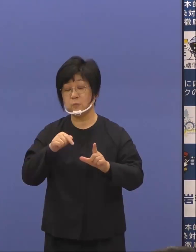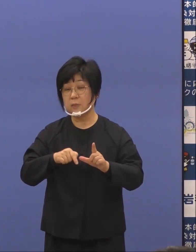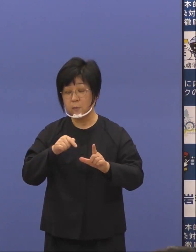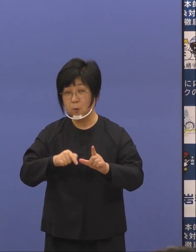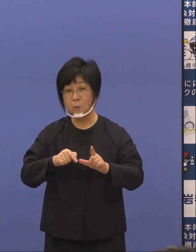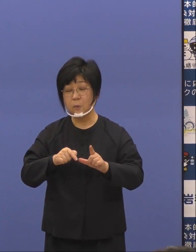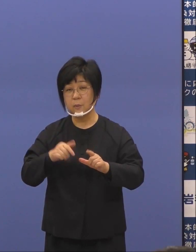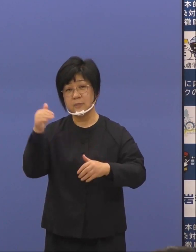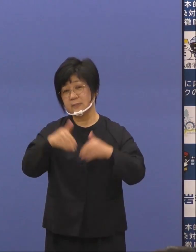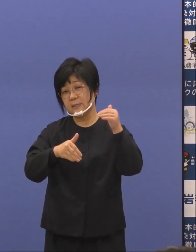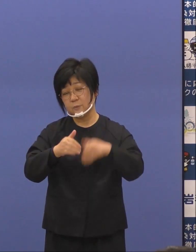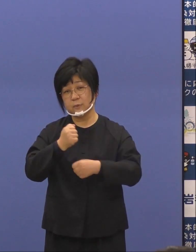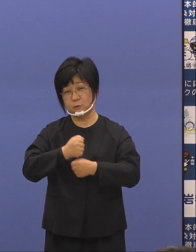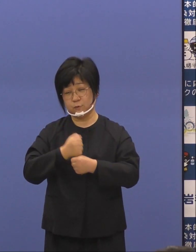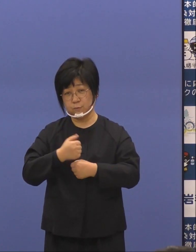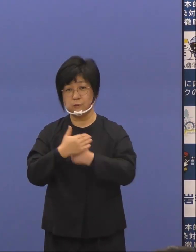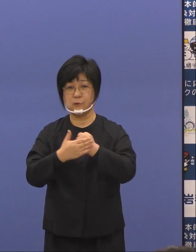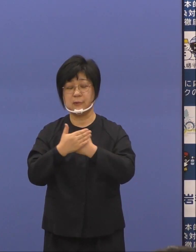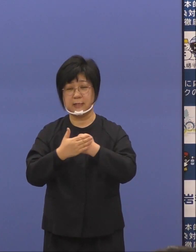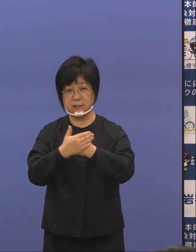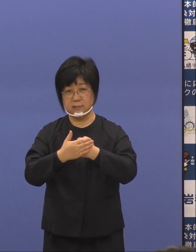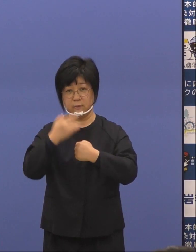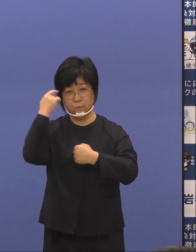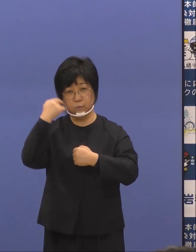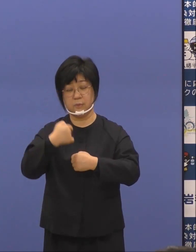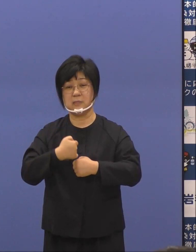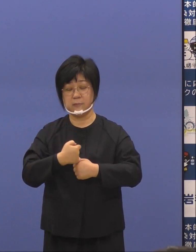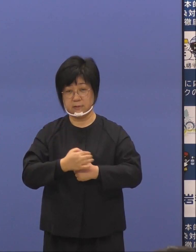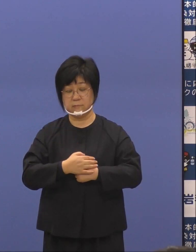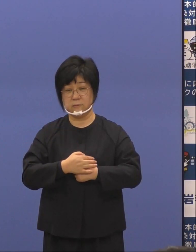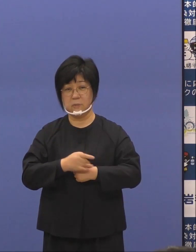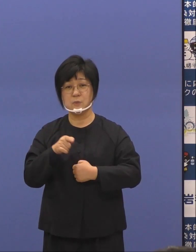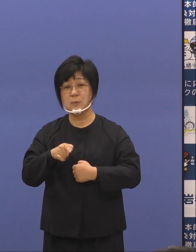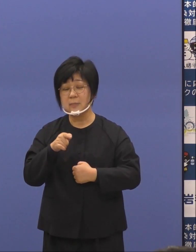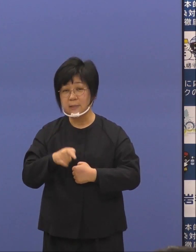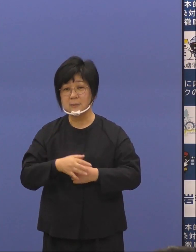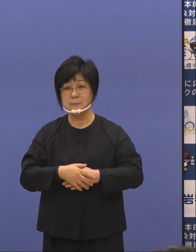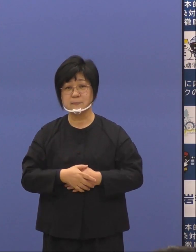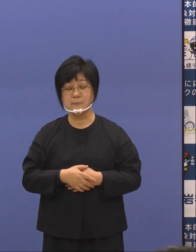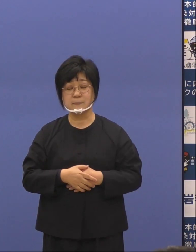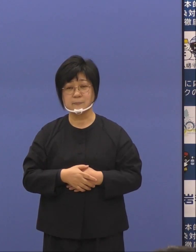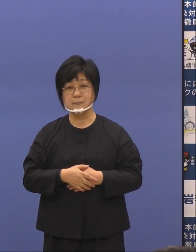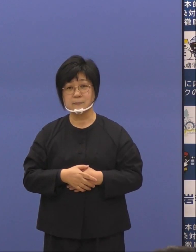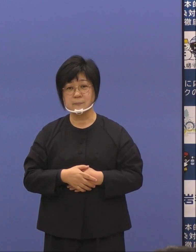作っていくことが大事でありまして、それがなかなかこう、